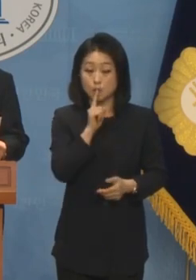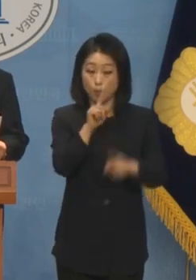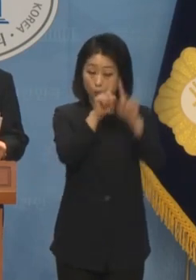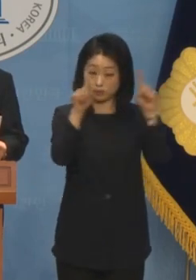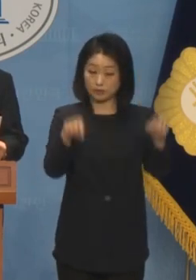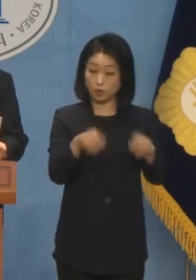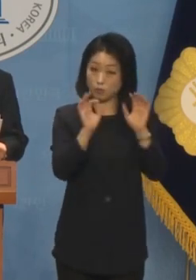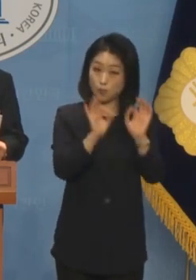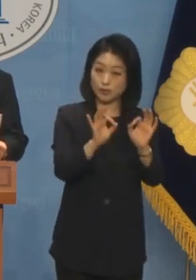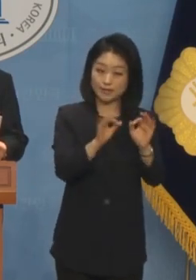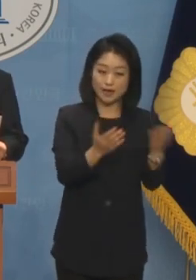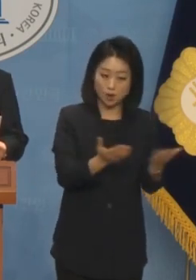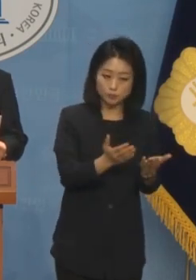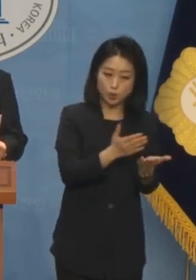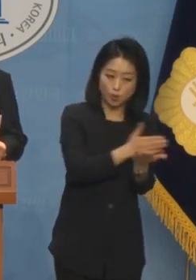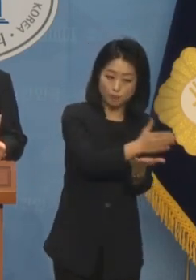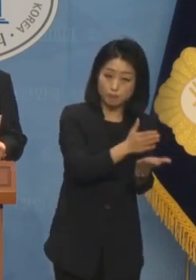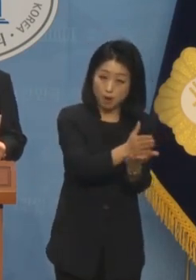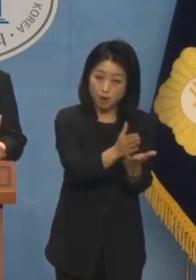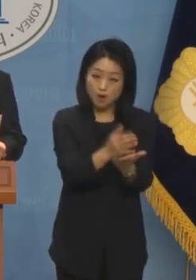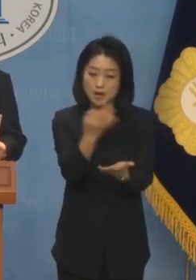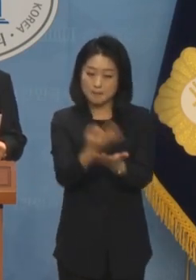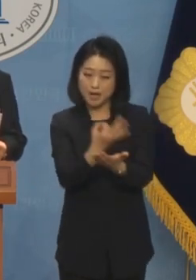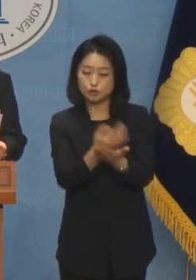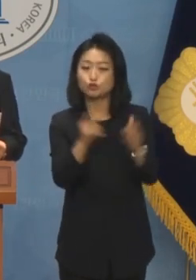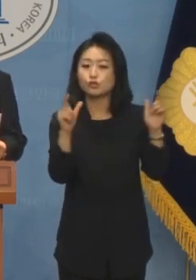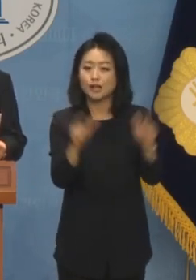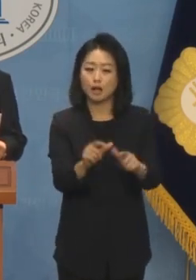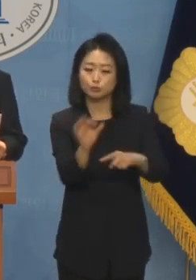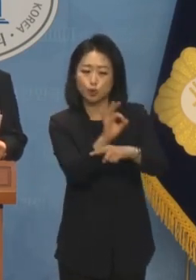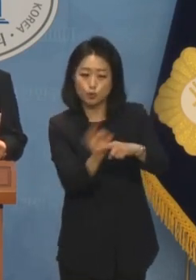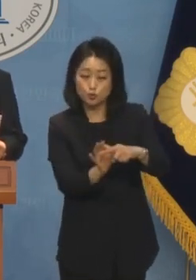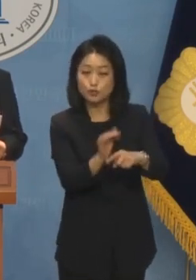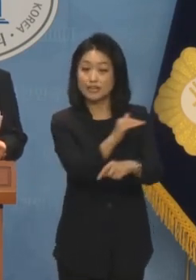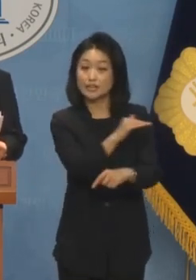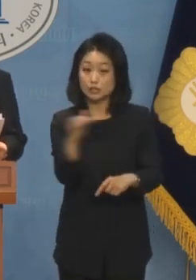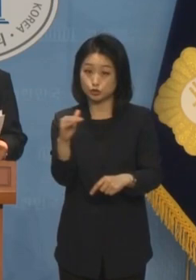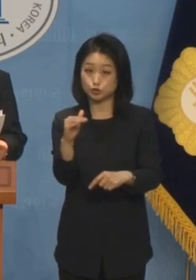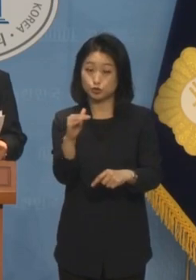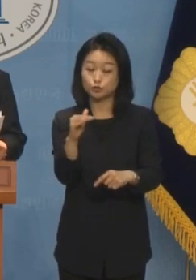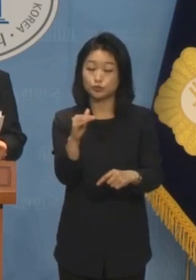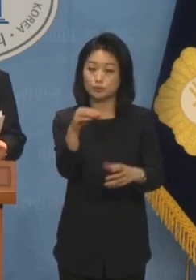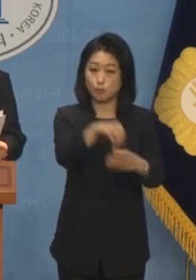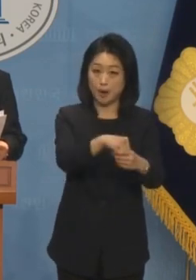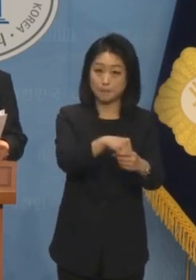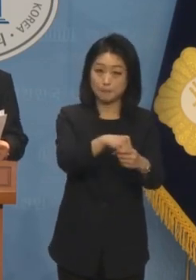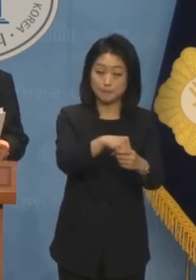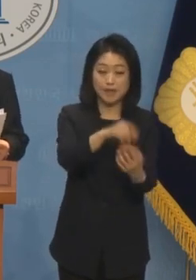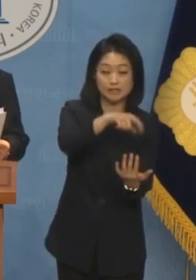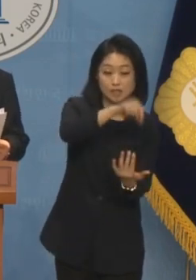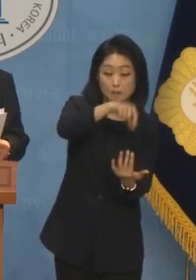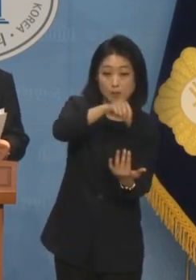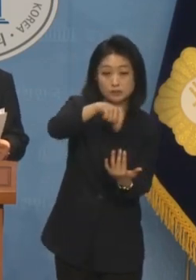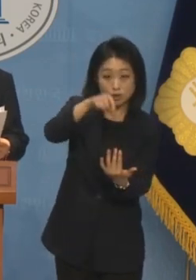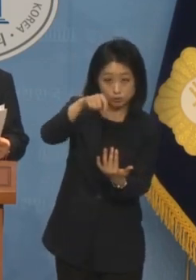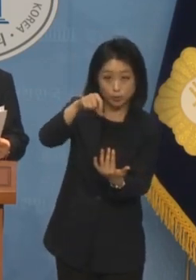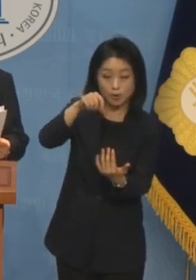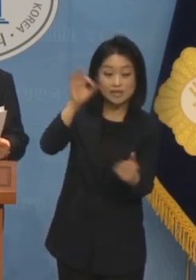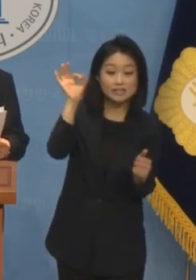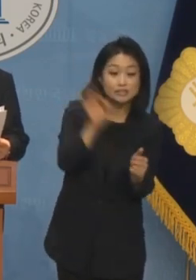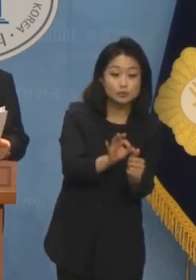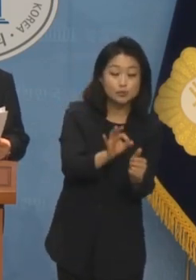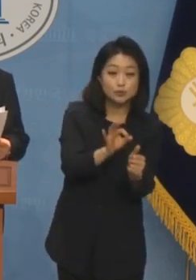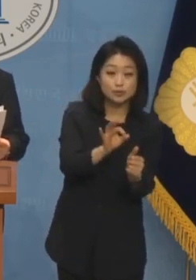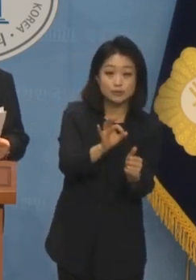보고서는 업종별 매출 감소율과 같은 기준을 적용해서 선별적으로